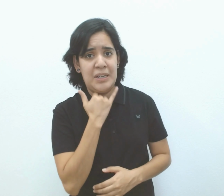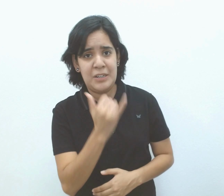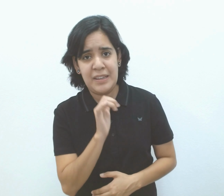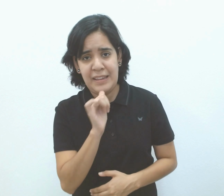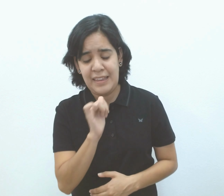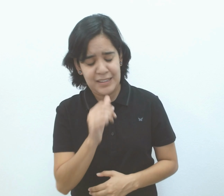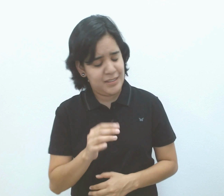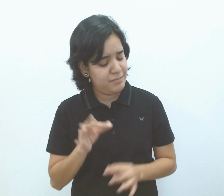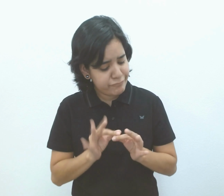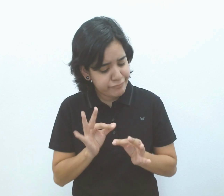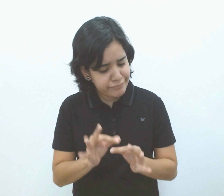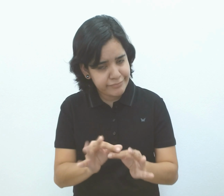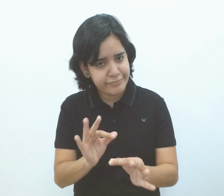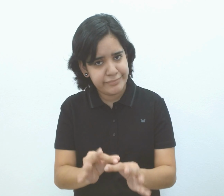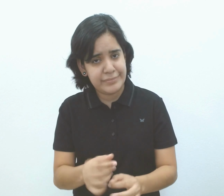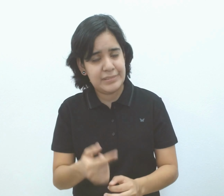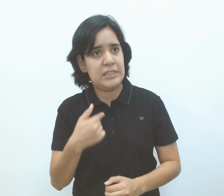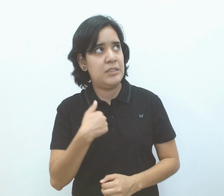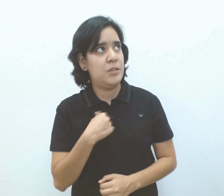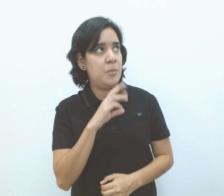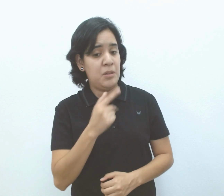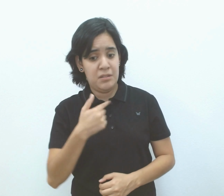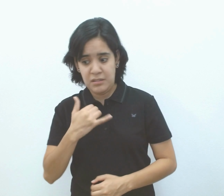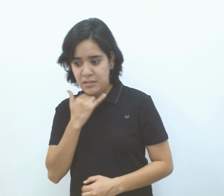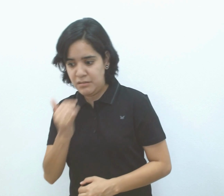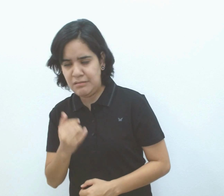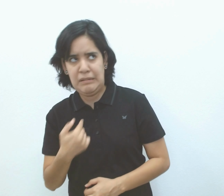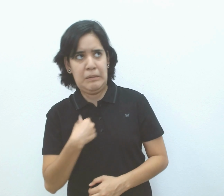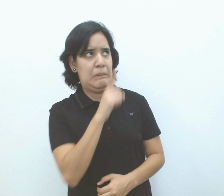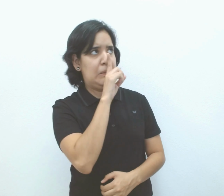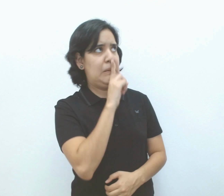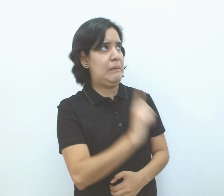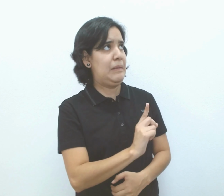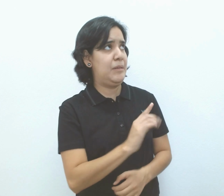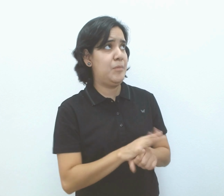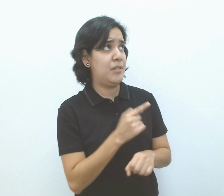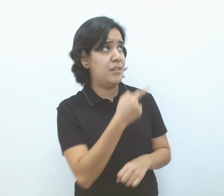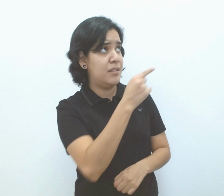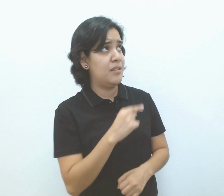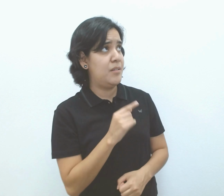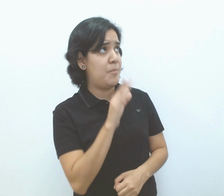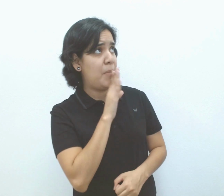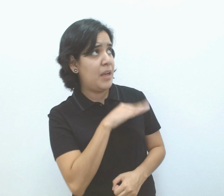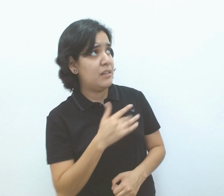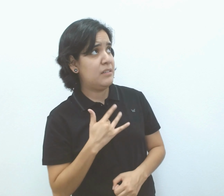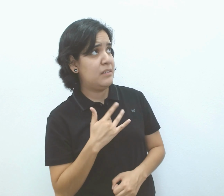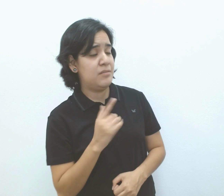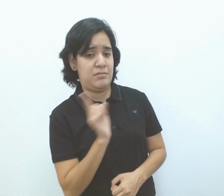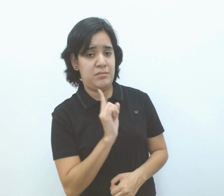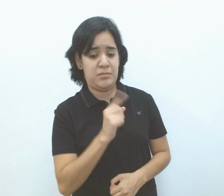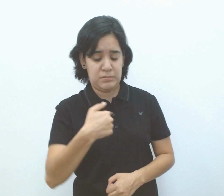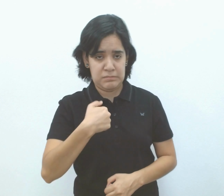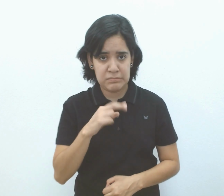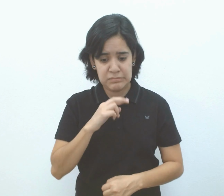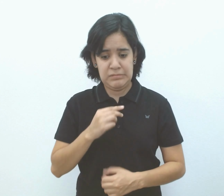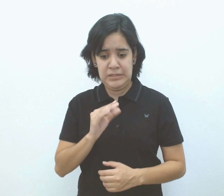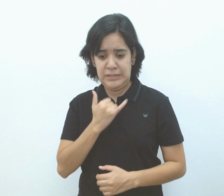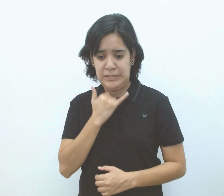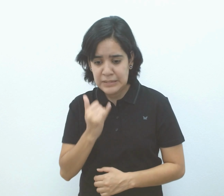porque me equivoqué y entonces voy a buscar a toda costa que no se enteren que me equivoqué porque no quiero que ellos se sientan mal. Y cuando nosotros somos muy claros